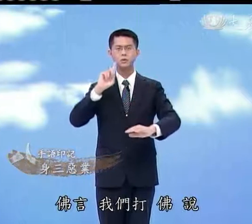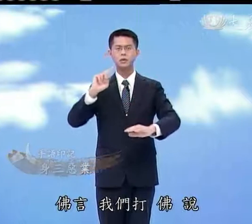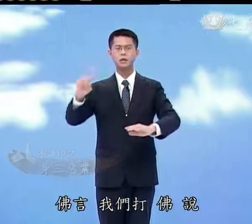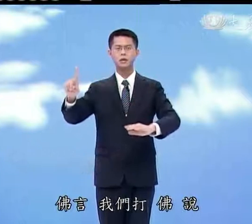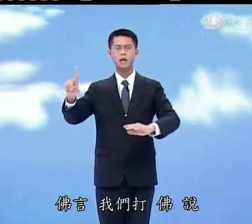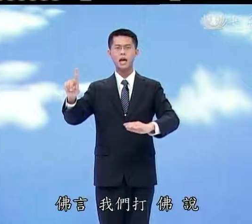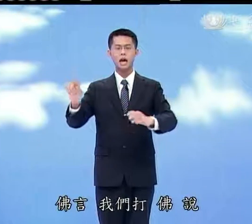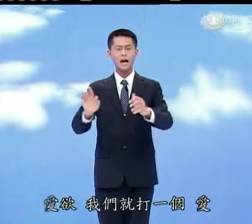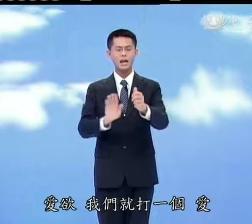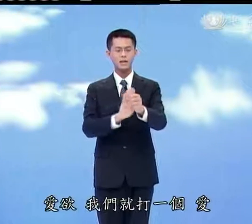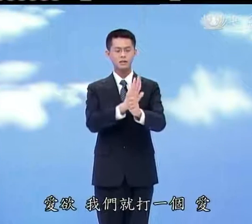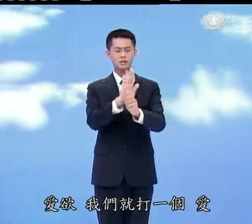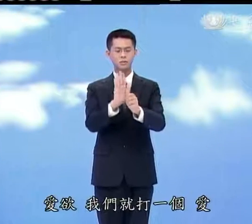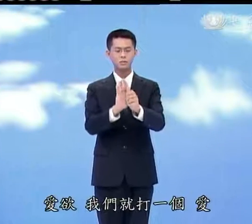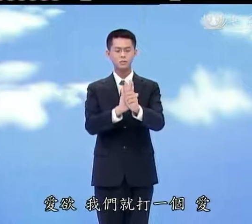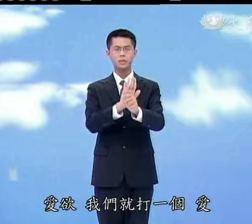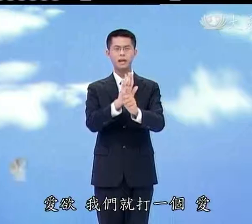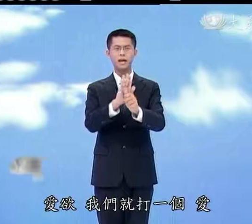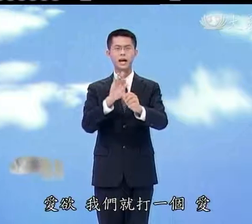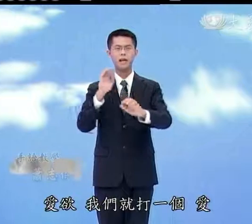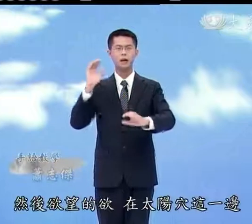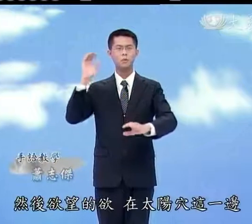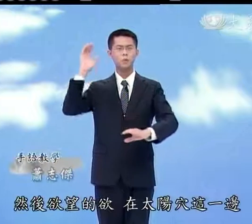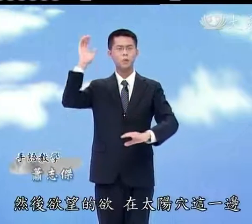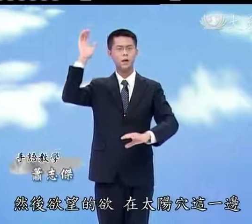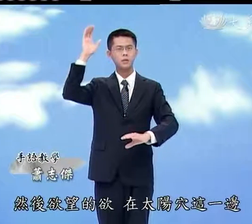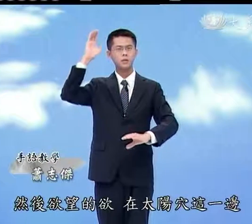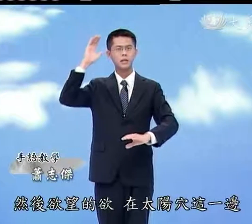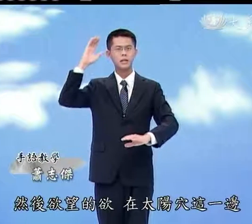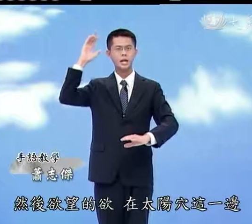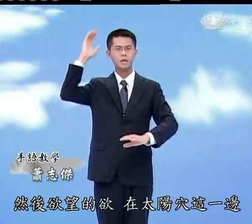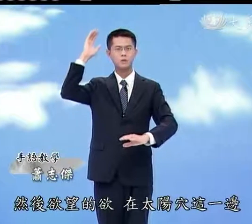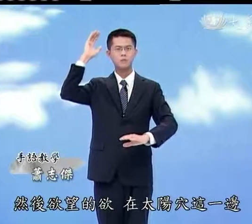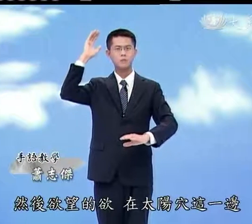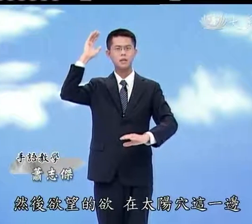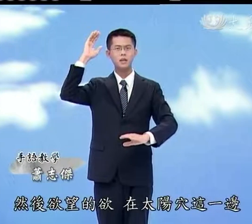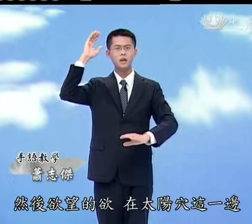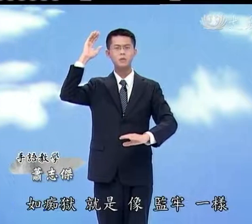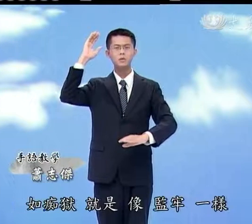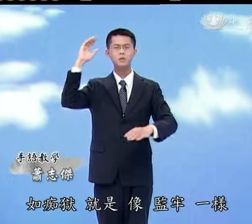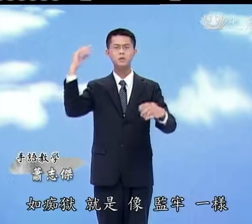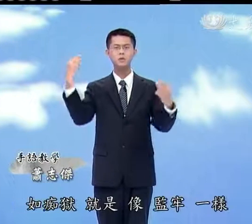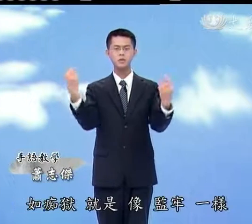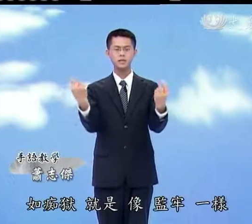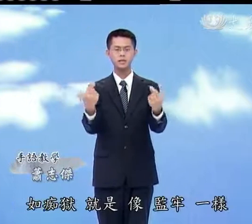说，爱欲我们就打一个爱，然后欲望的欲在太阳穴这一边，如痴欲就是